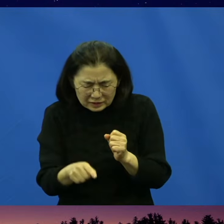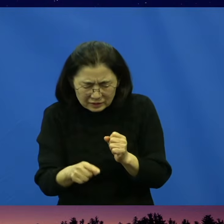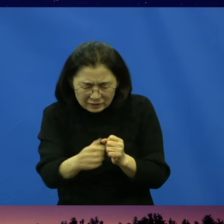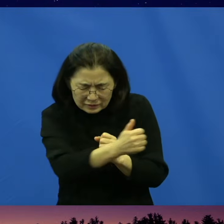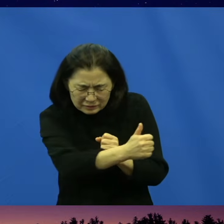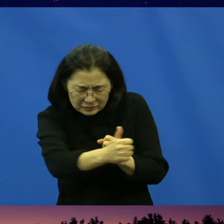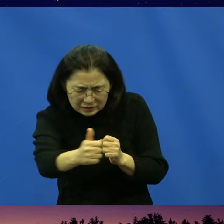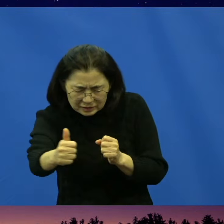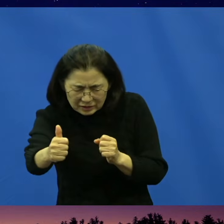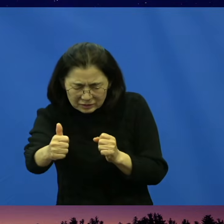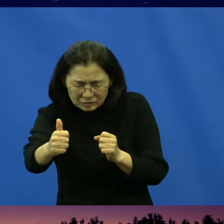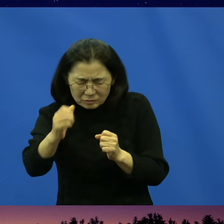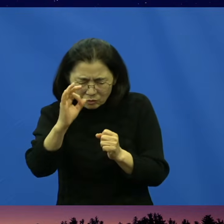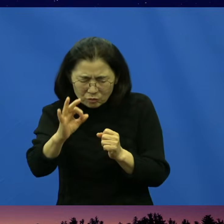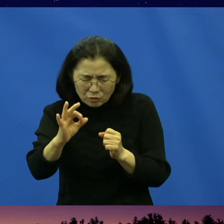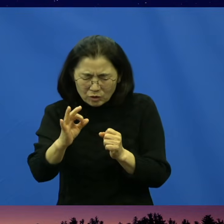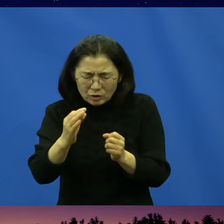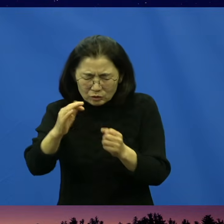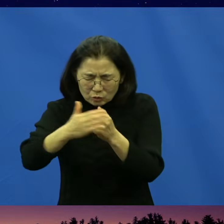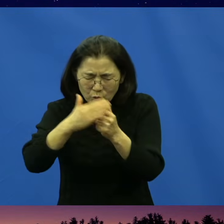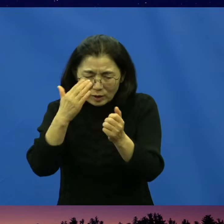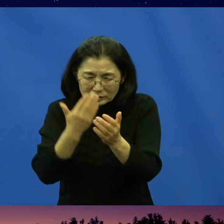터져라고 다윗의 자손 예수여